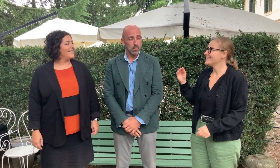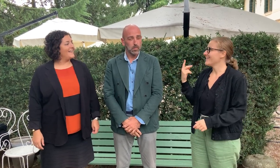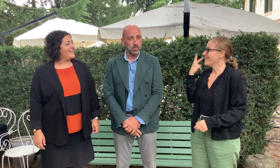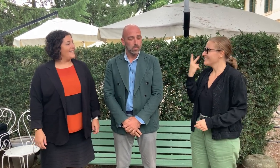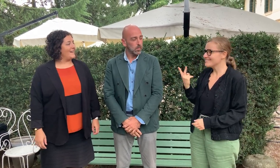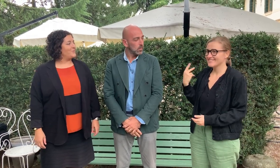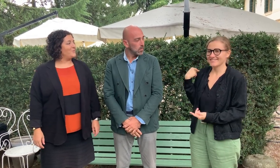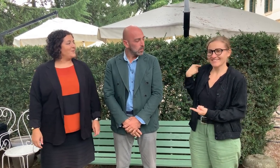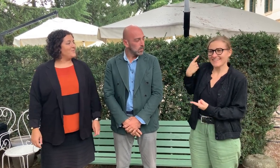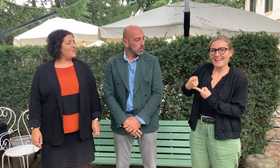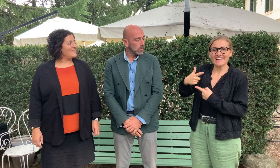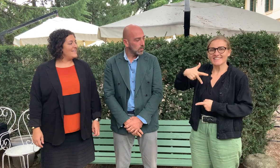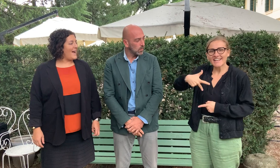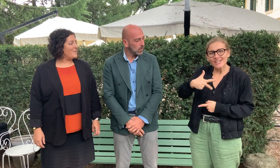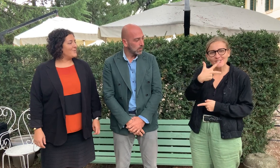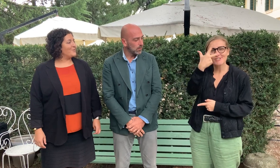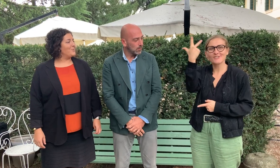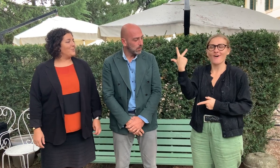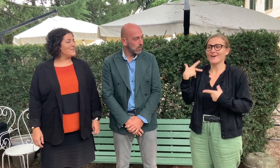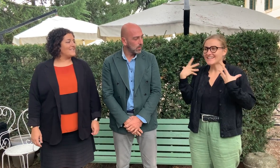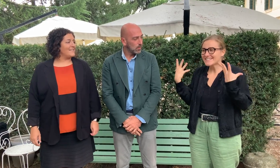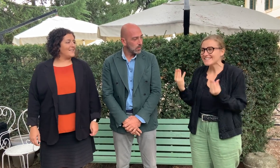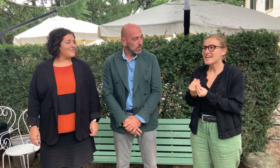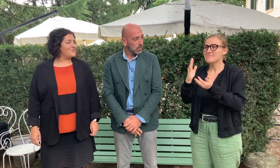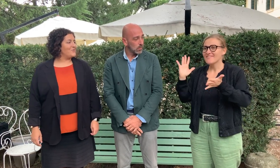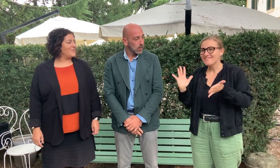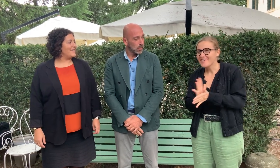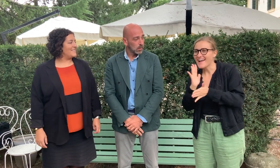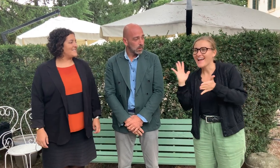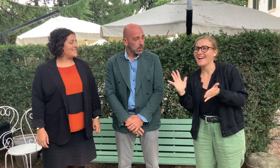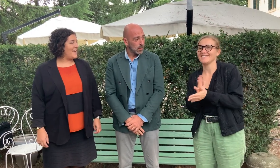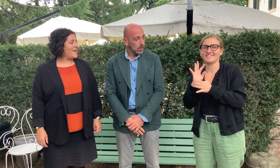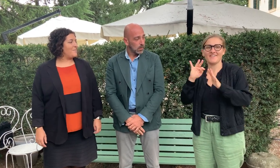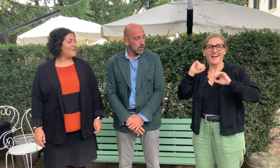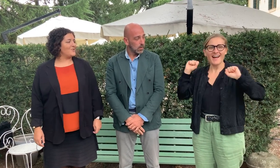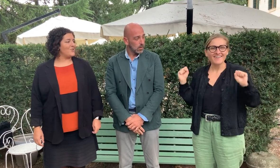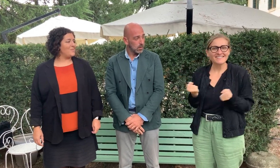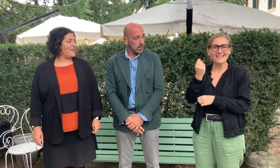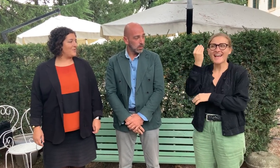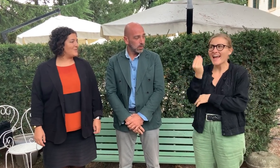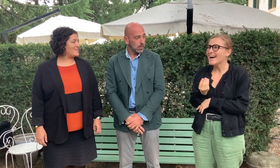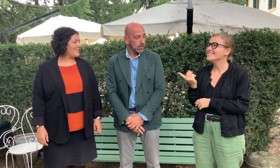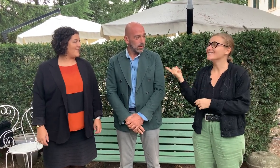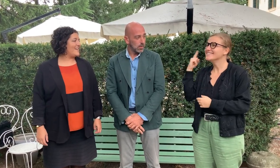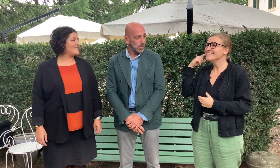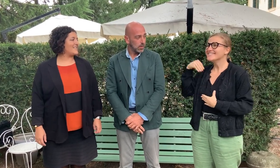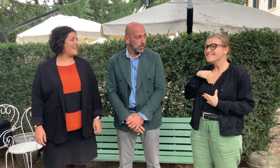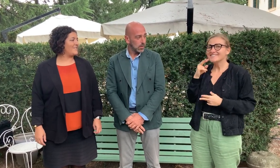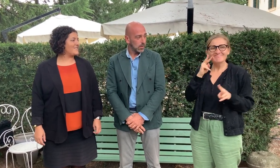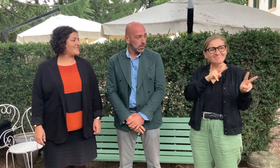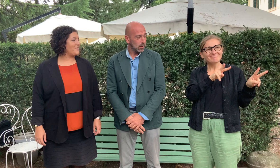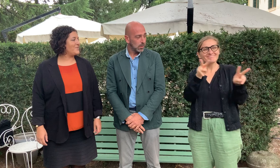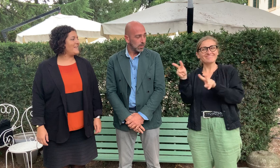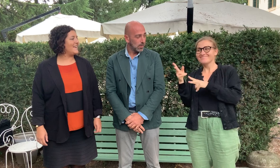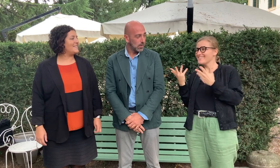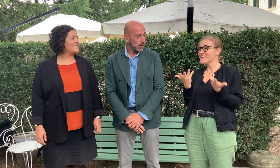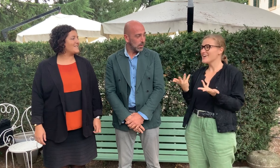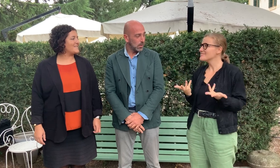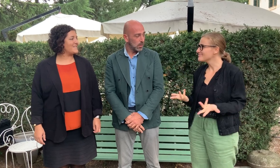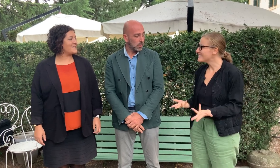A voi, un anno di questa presentazione insieme, c'è la festa, l'università di Lens, che si è sempre